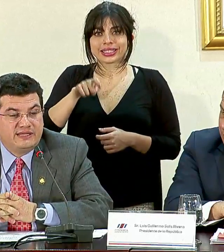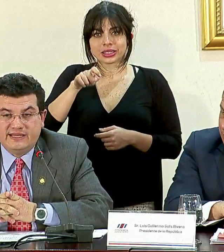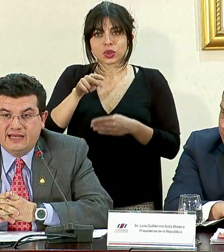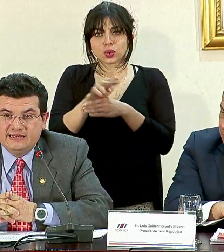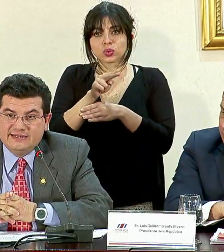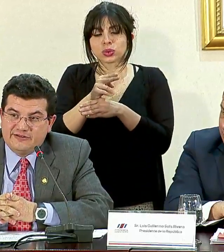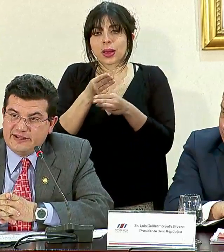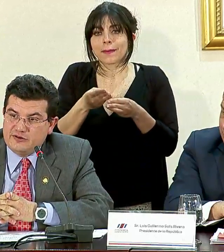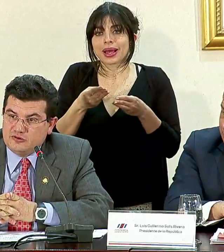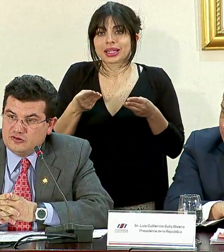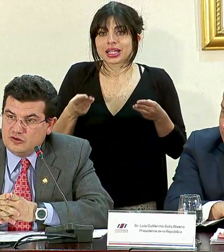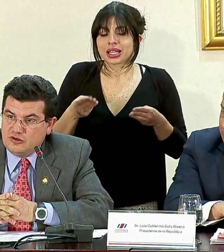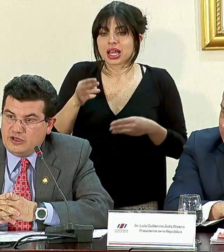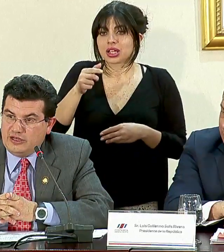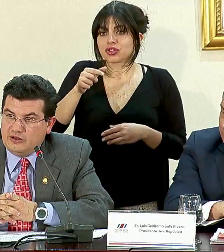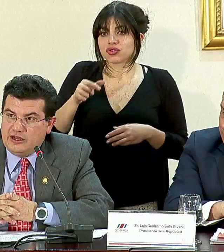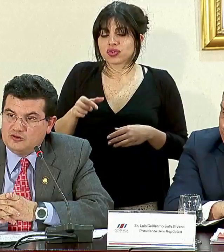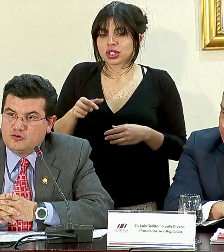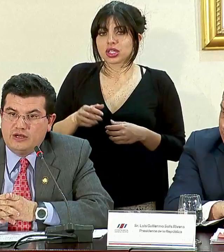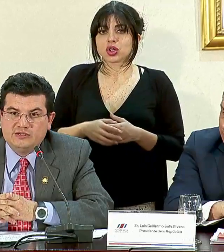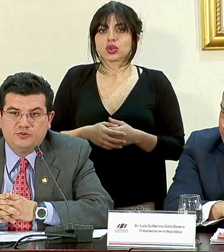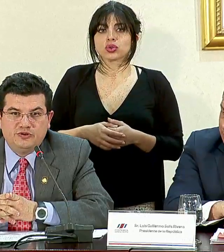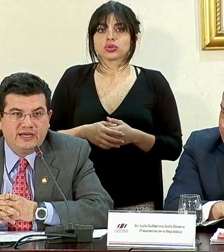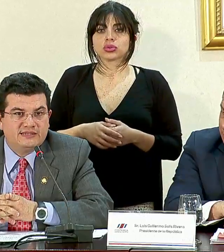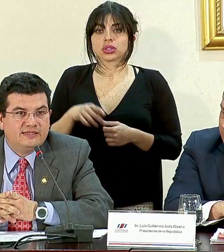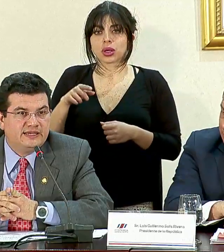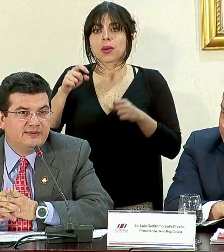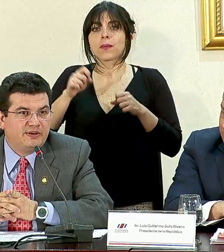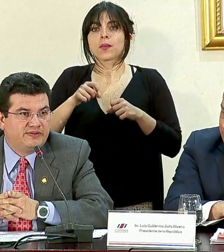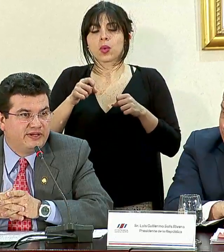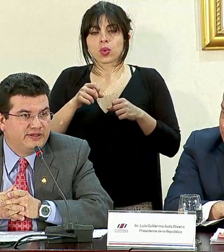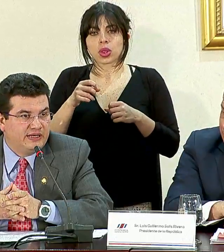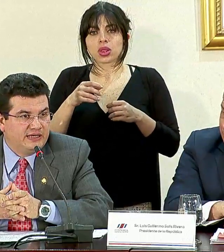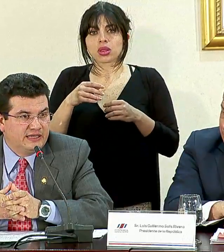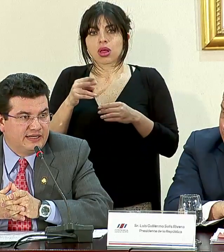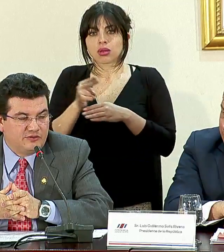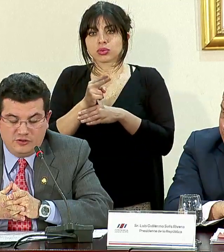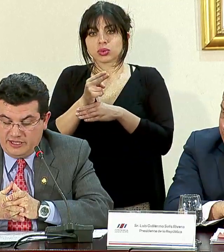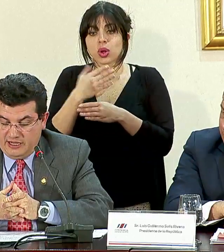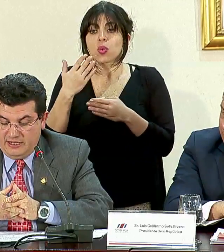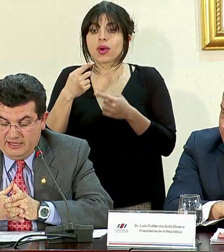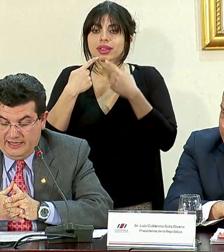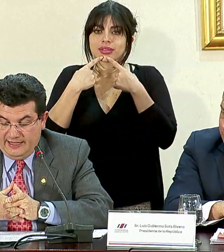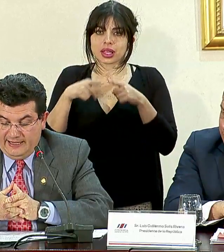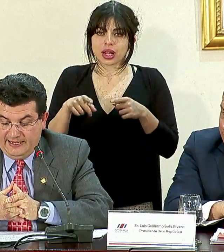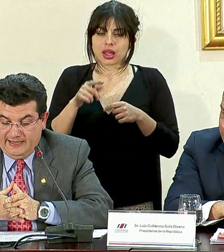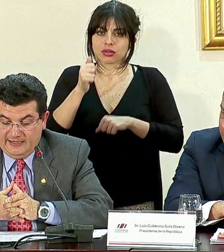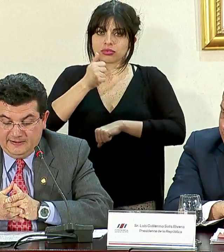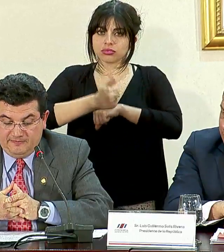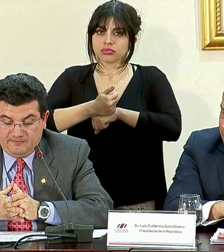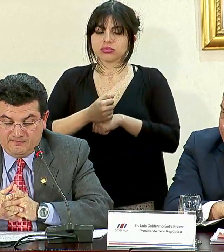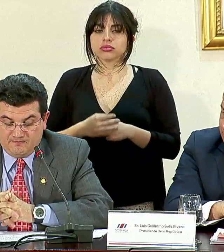usar materiales de ríos a los cuales podrá acceder a partir de la declaratoria.